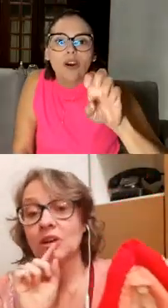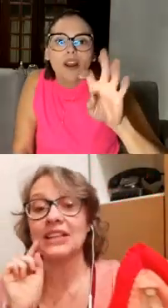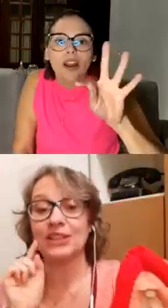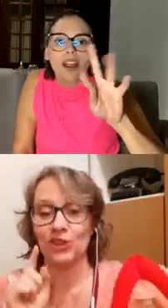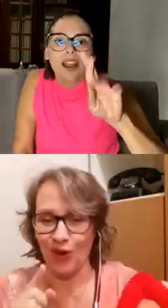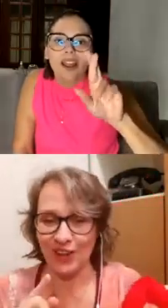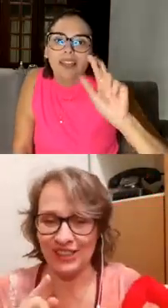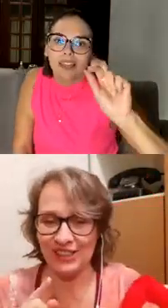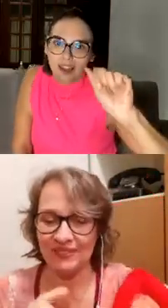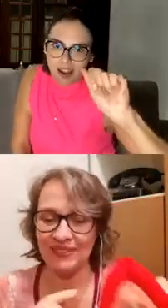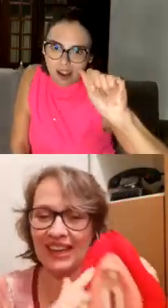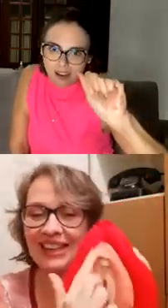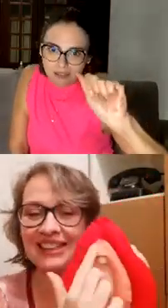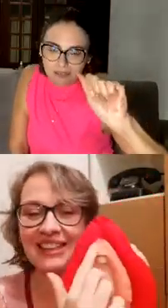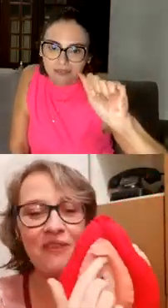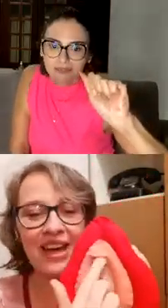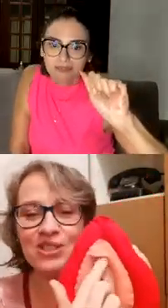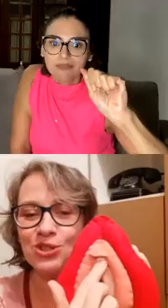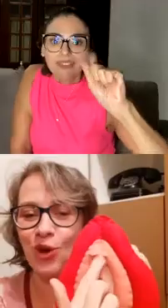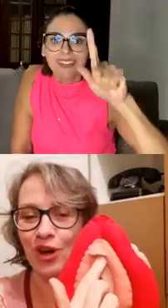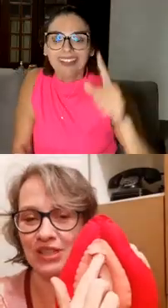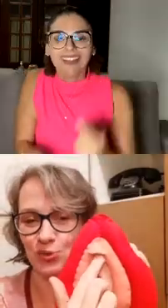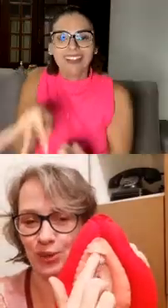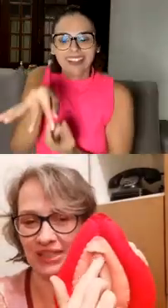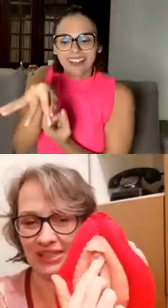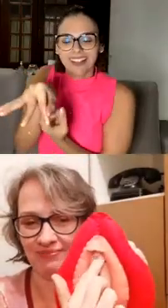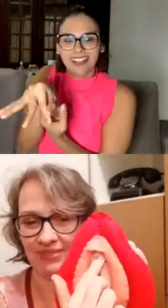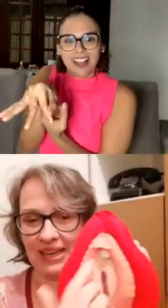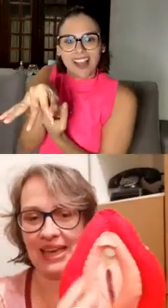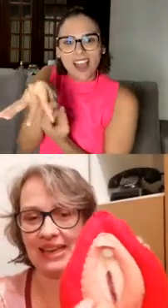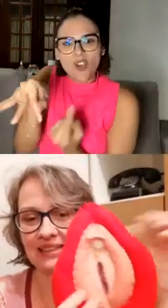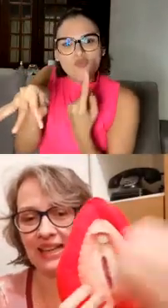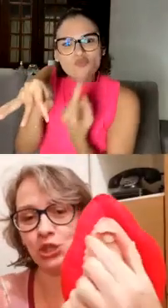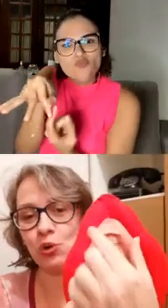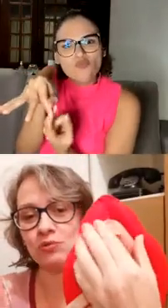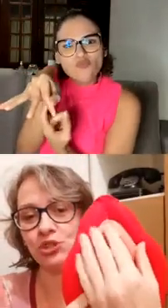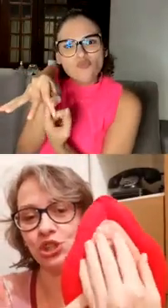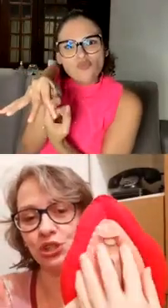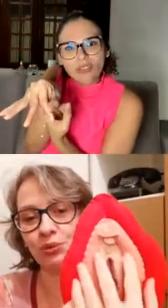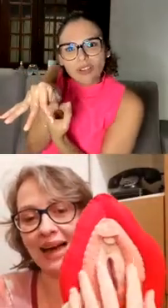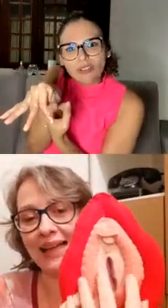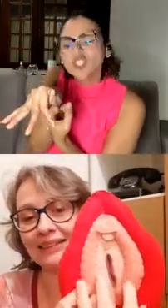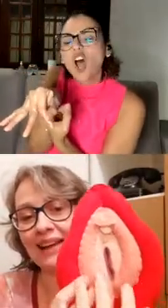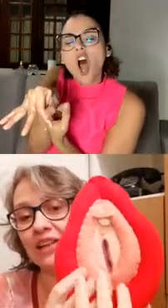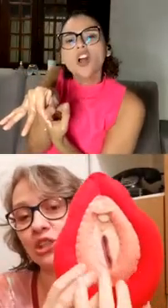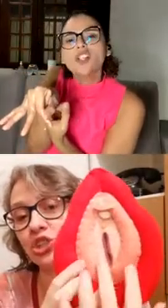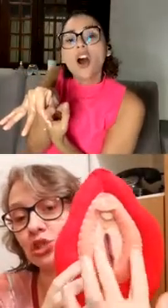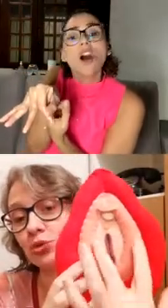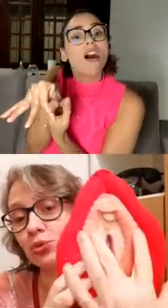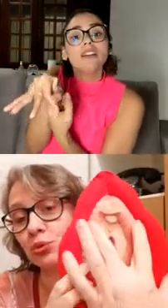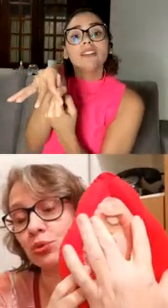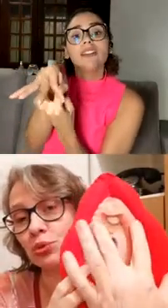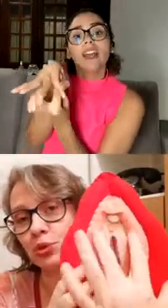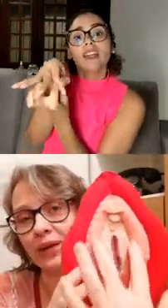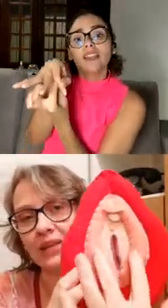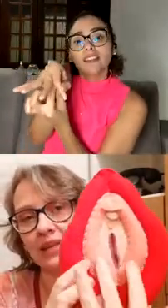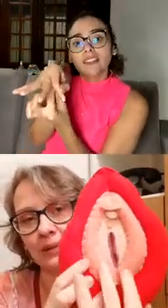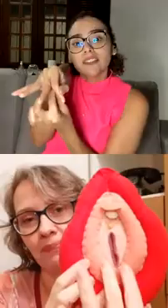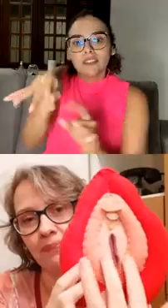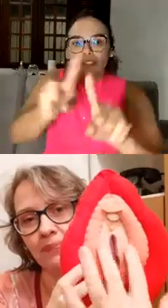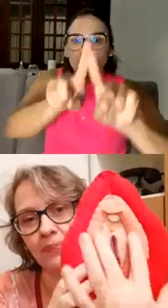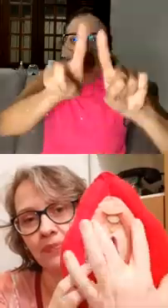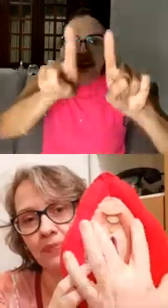O clitóris, ele não é só isso aqui. Ele está escondido atrás disso tudo